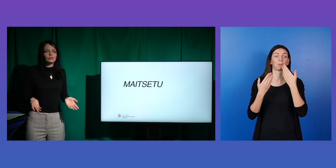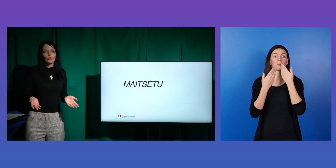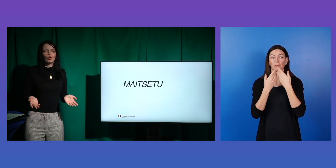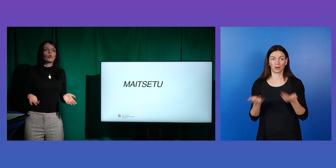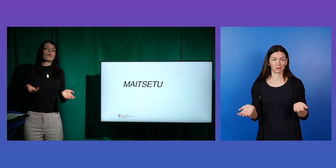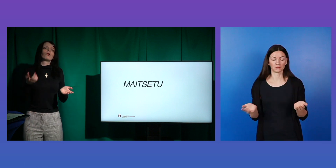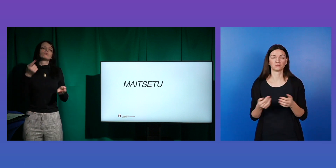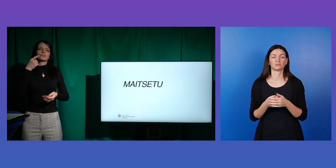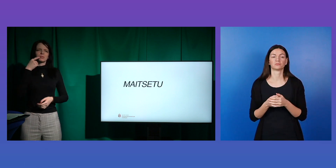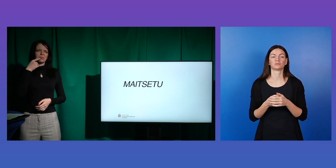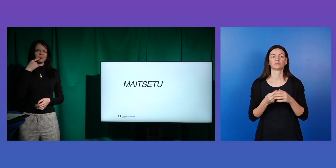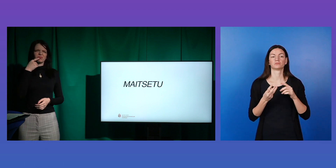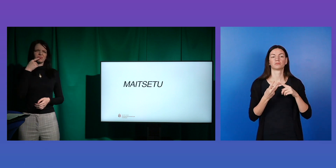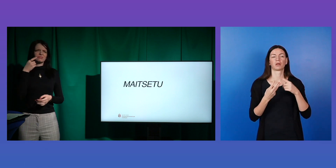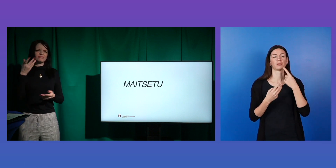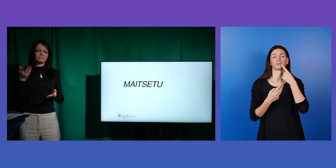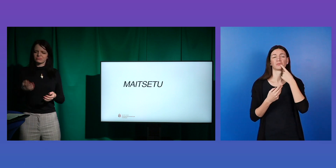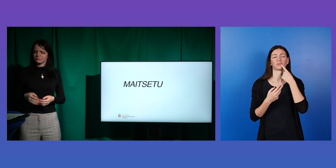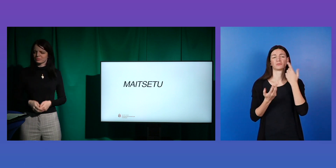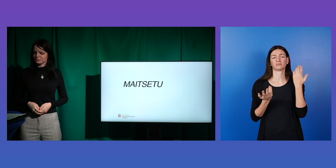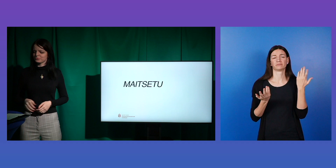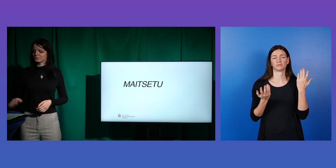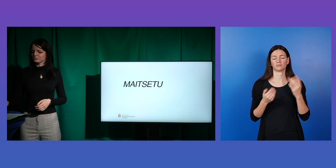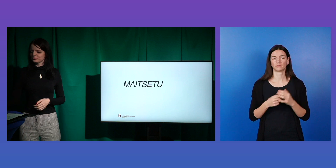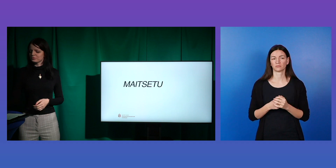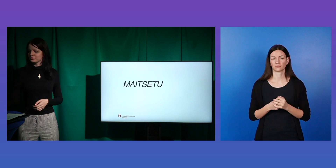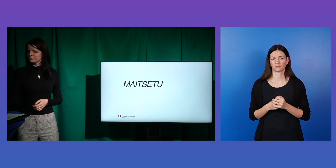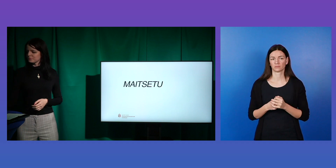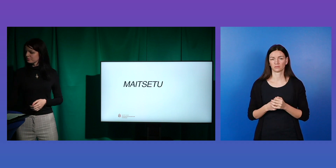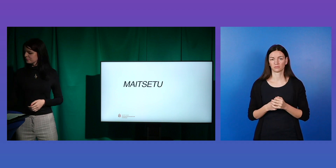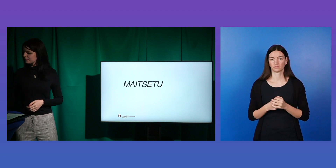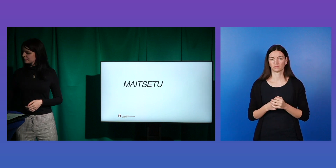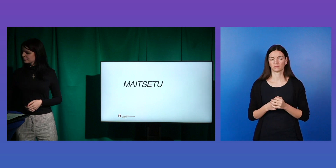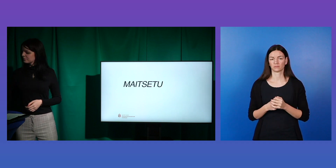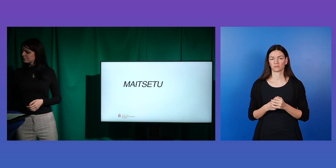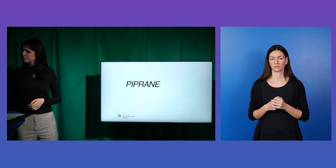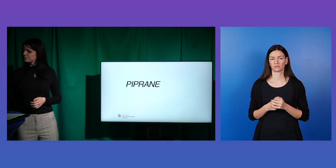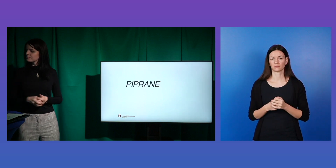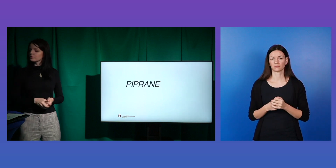Maitsetu, maitsetu, maitsetu.